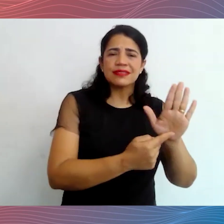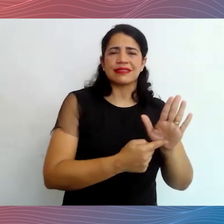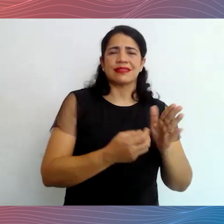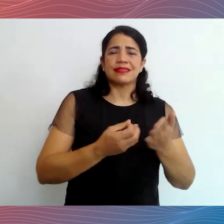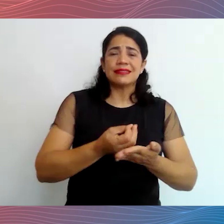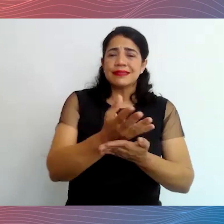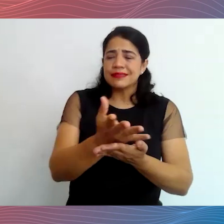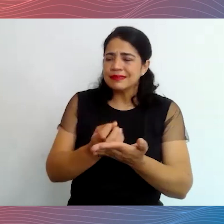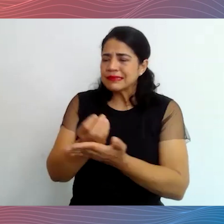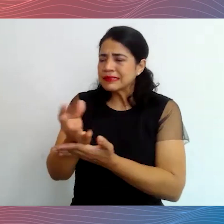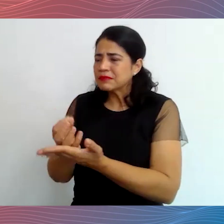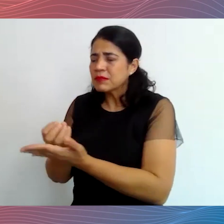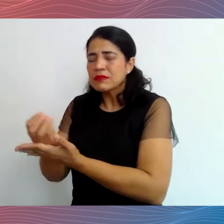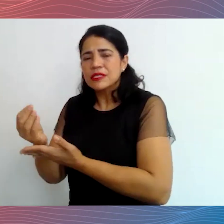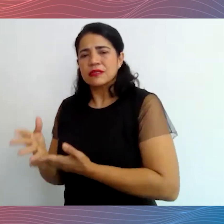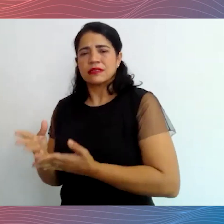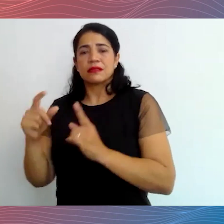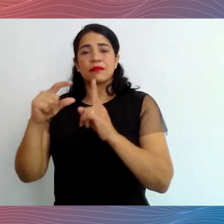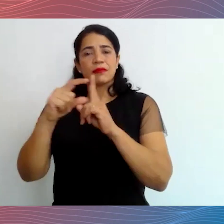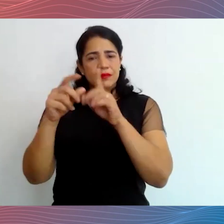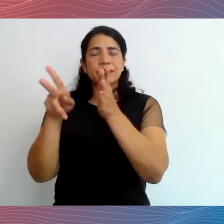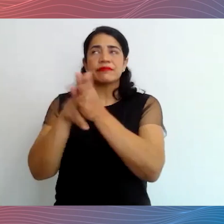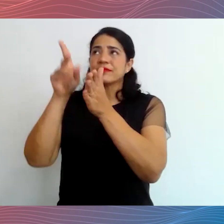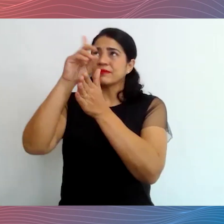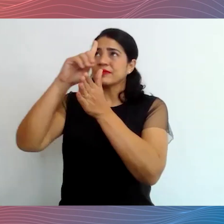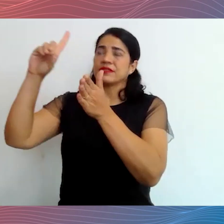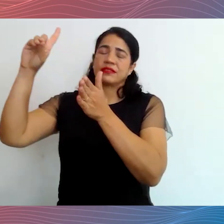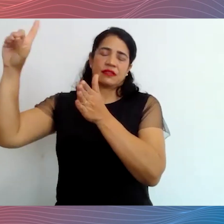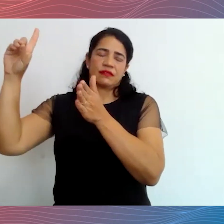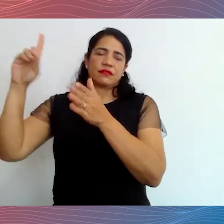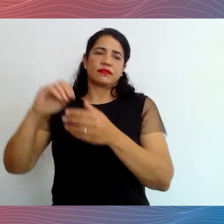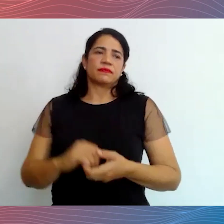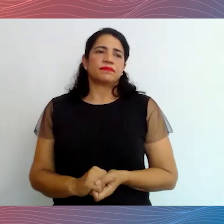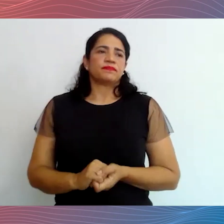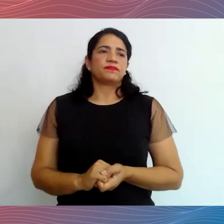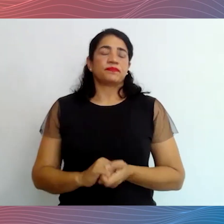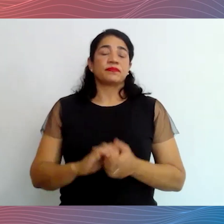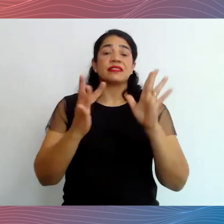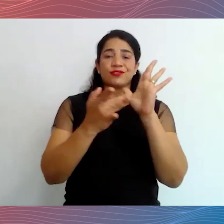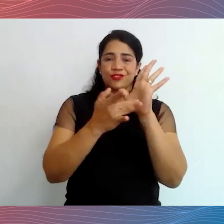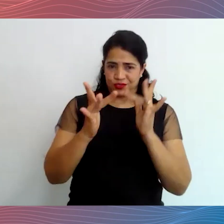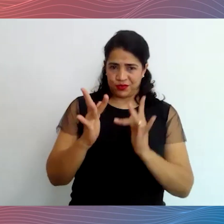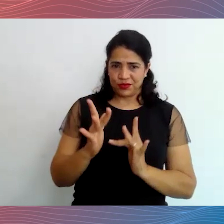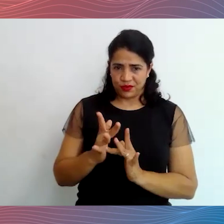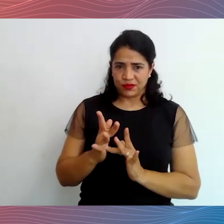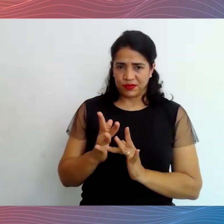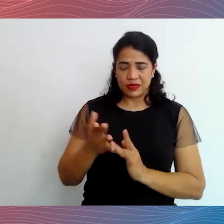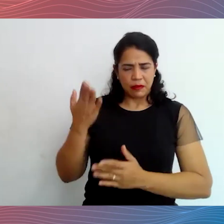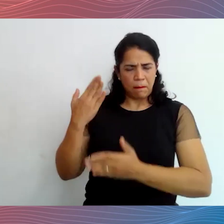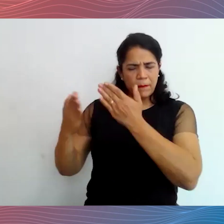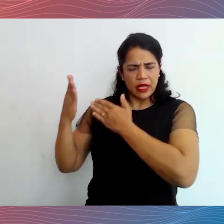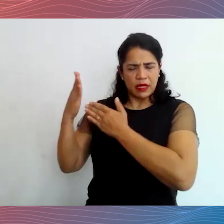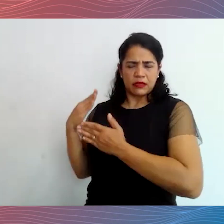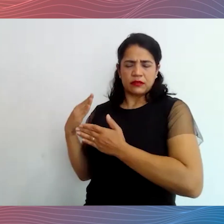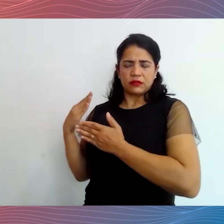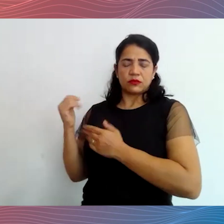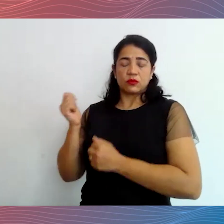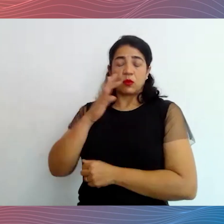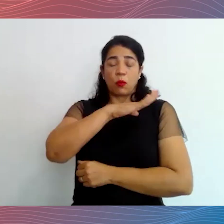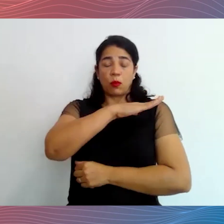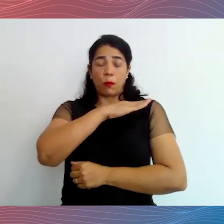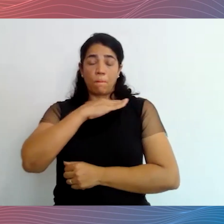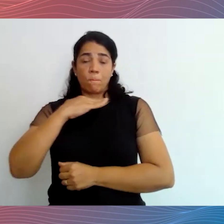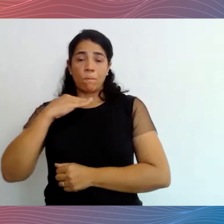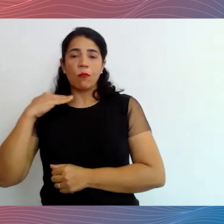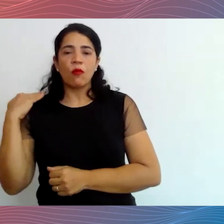Quando Ele partiu, Ele treinou os discípulos, mostrou-lhes que quando há palavra,